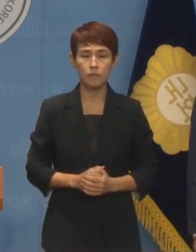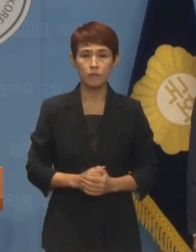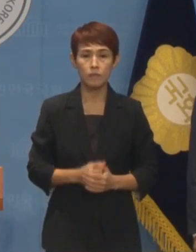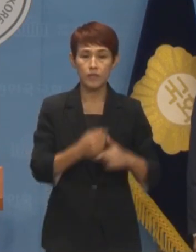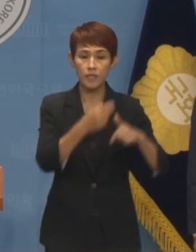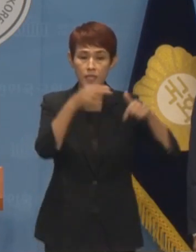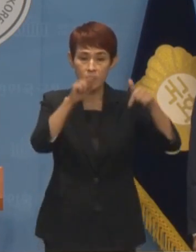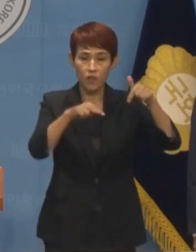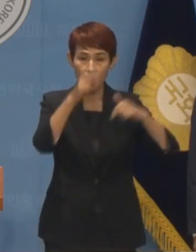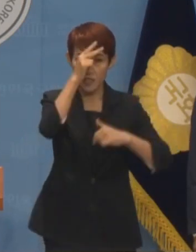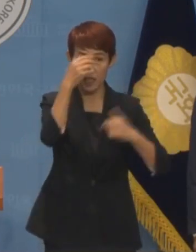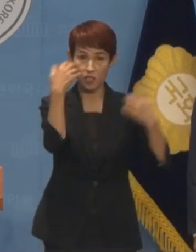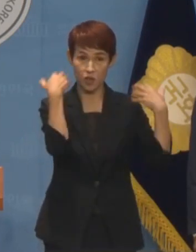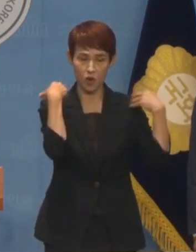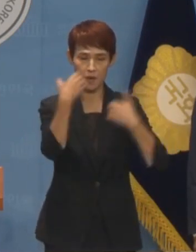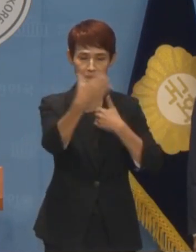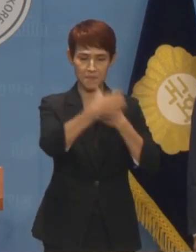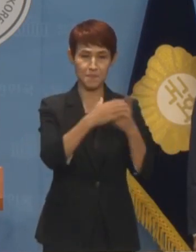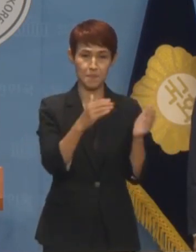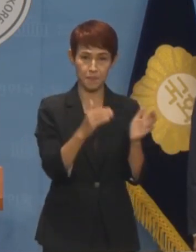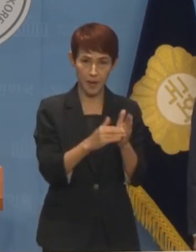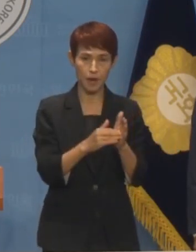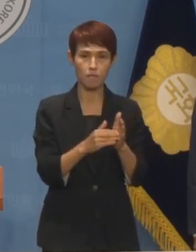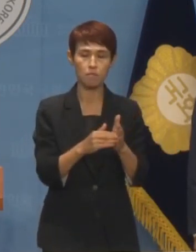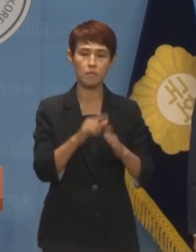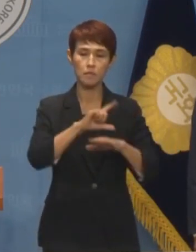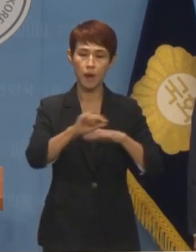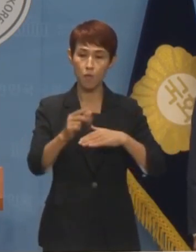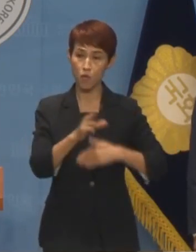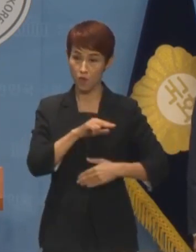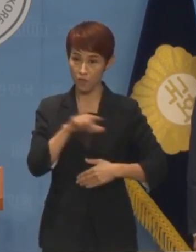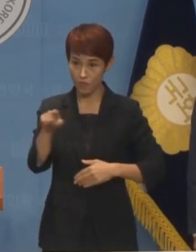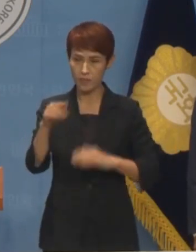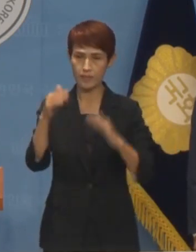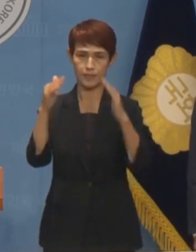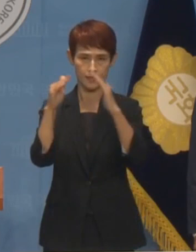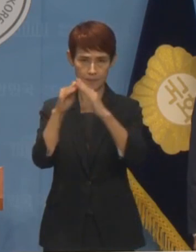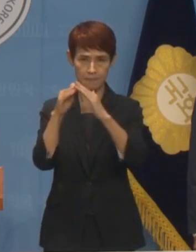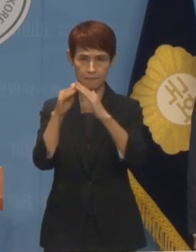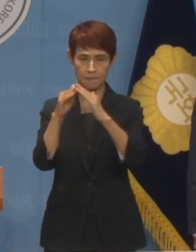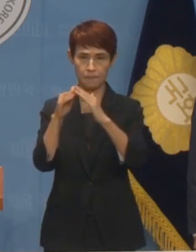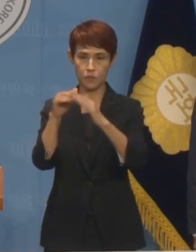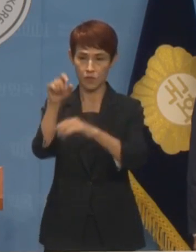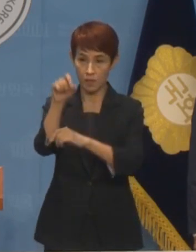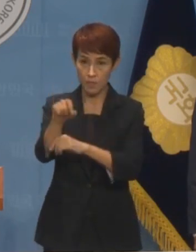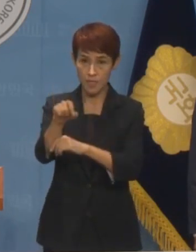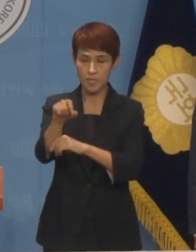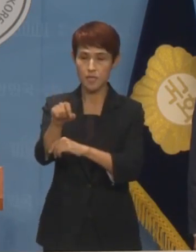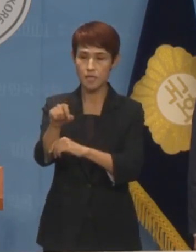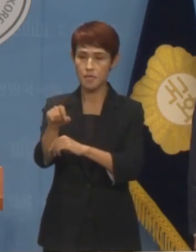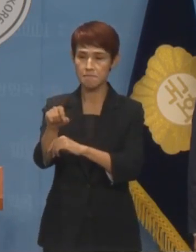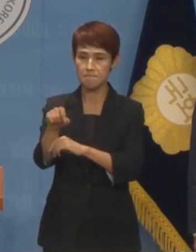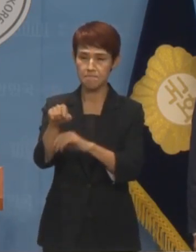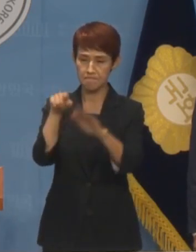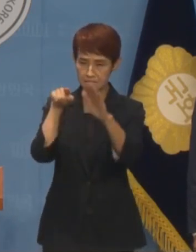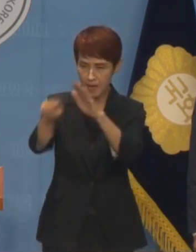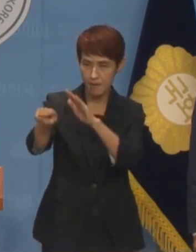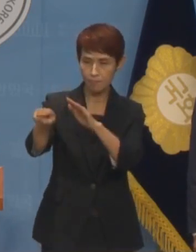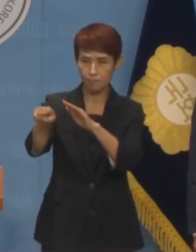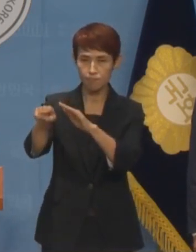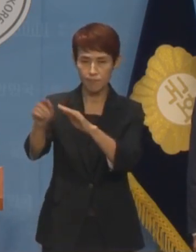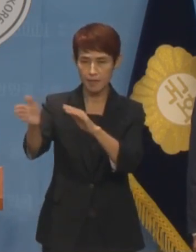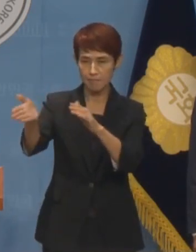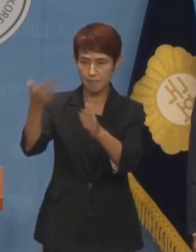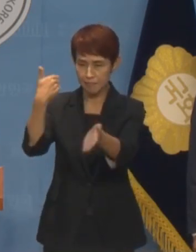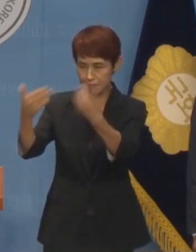이첩받은 인천경찰청은 우리 지방의원 중 한 명의 자택과 사무실 돈 봉투를 받았다는